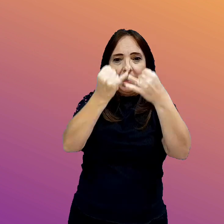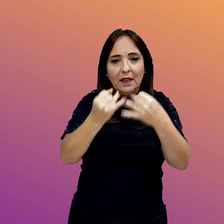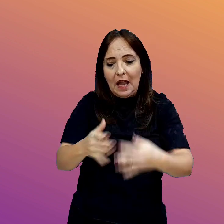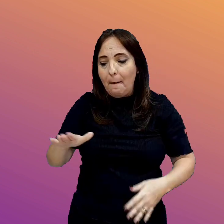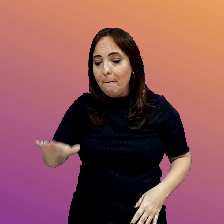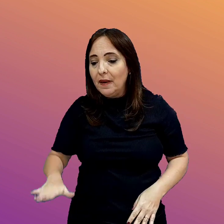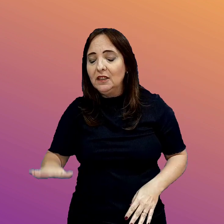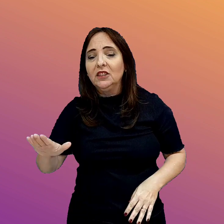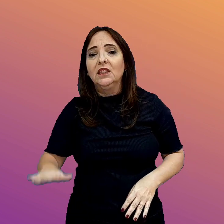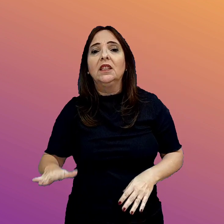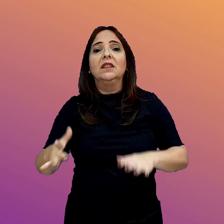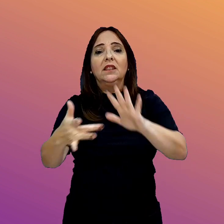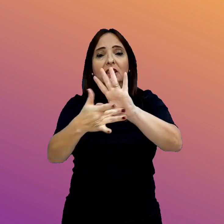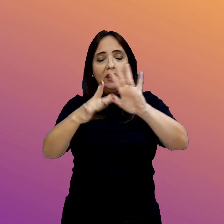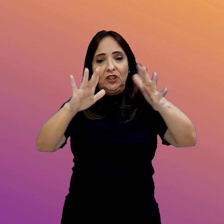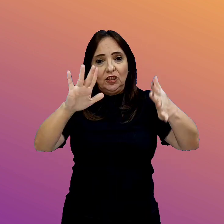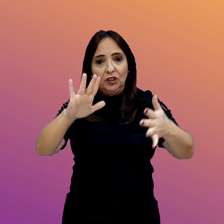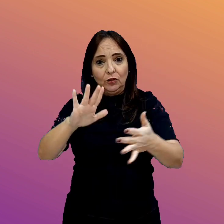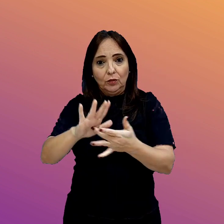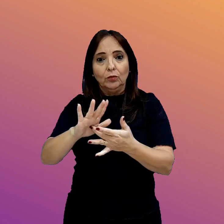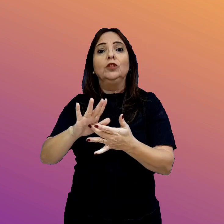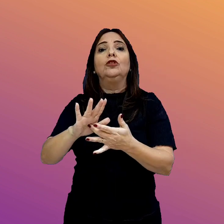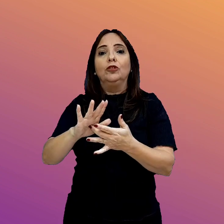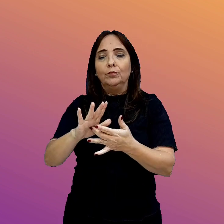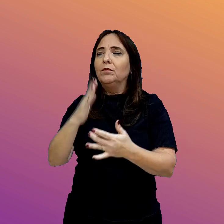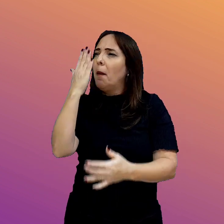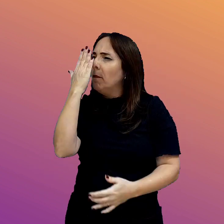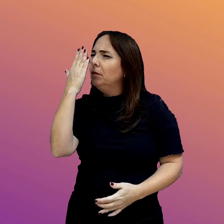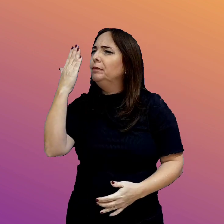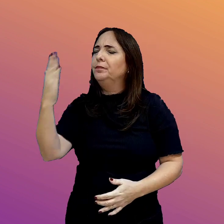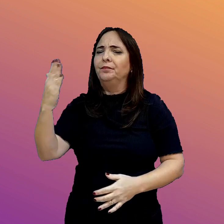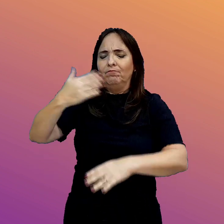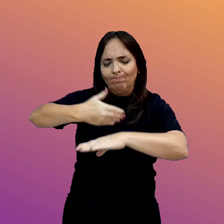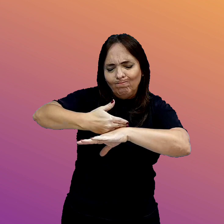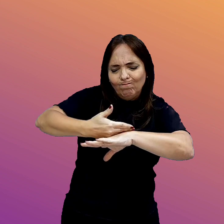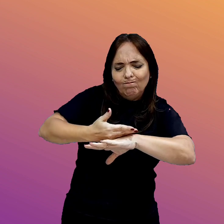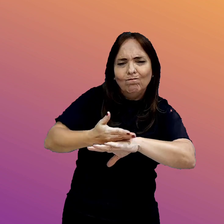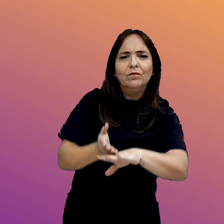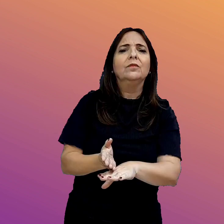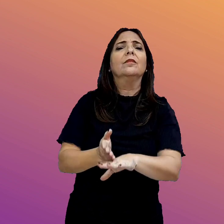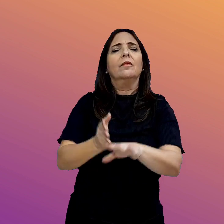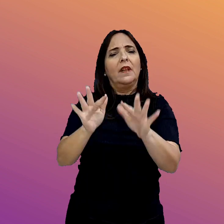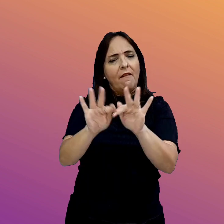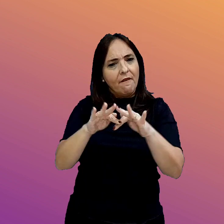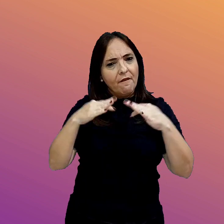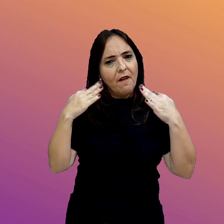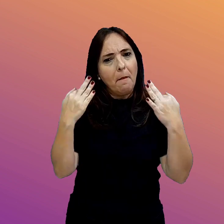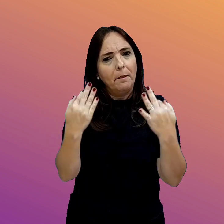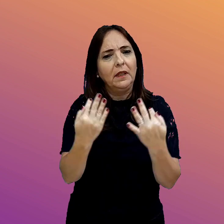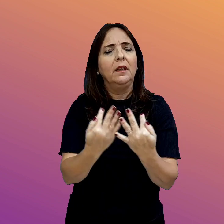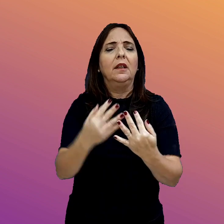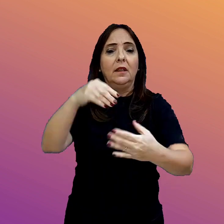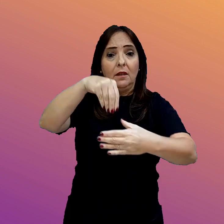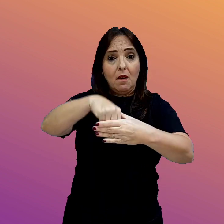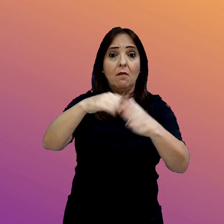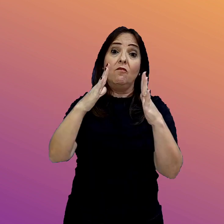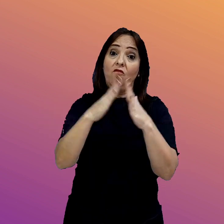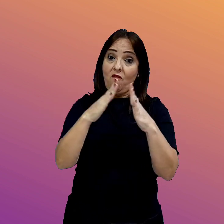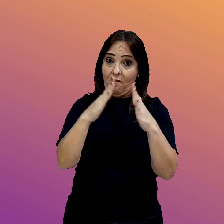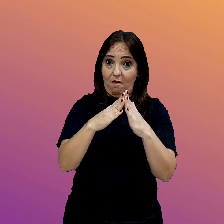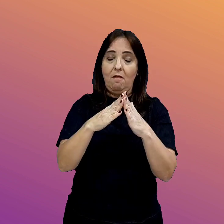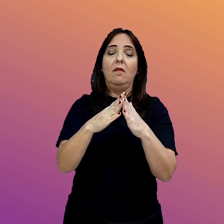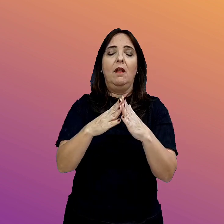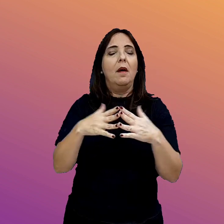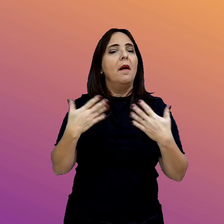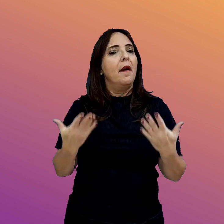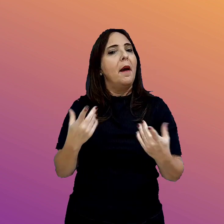que Jesus está presente nesses momentos, nessa família, né? Porque a